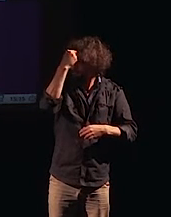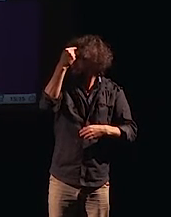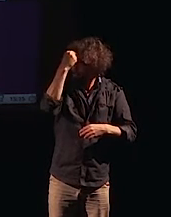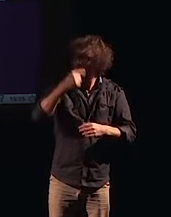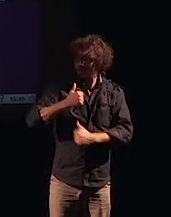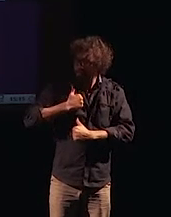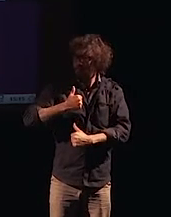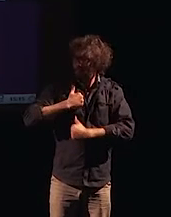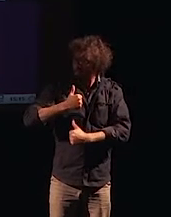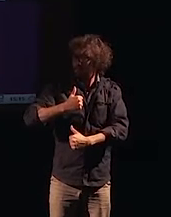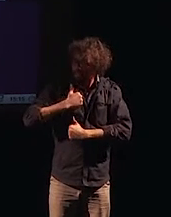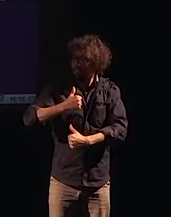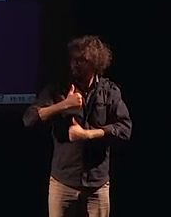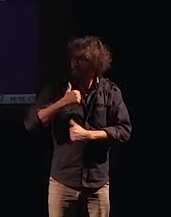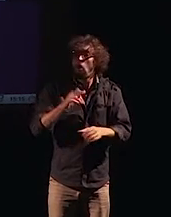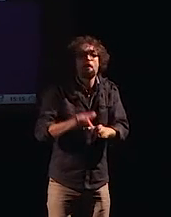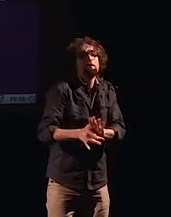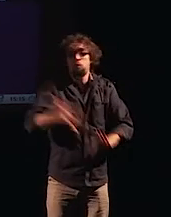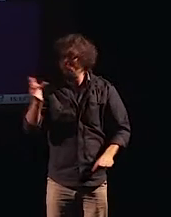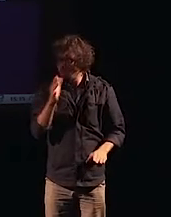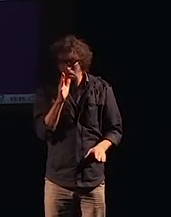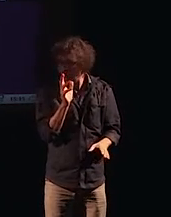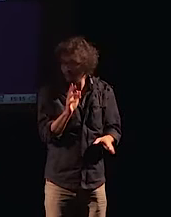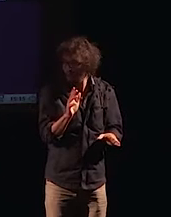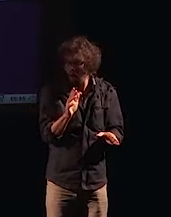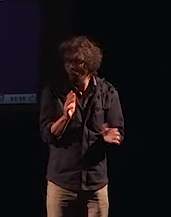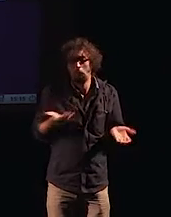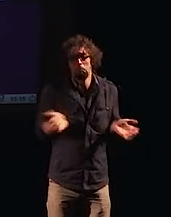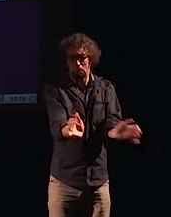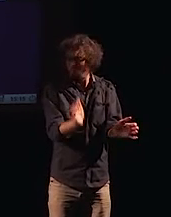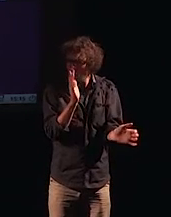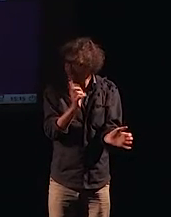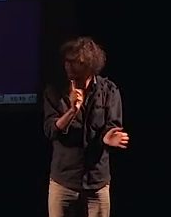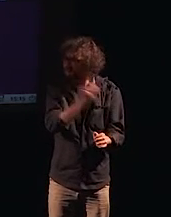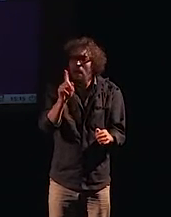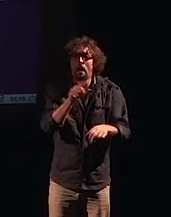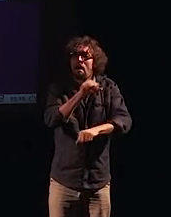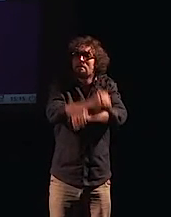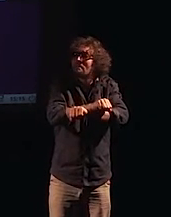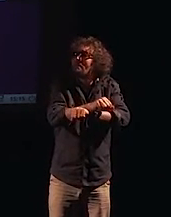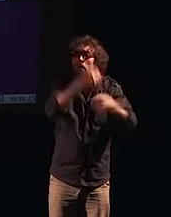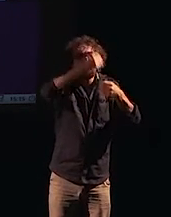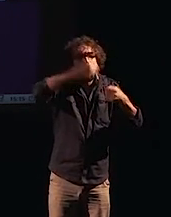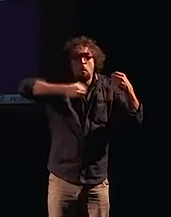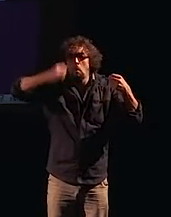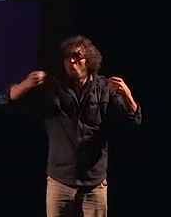échapper. Parce qu'elle est toujours autour de vous, parce que c'est un dispositif, c'est pas seulement une prison avec des barreaux. C'est beaucoup plus compliqué